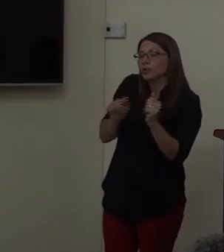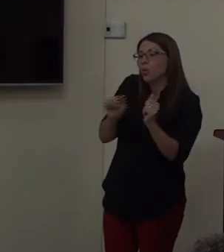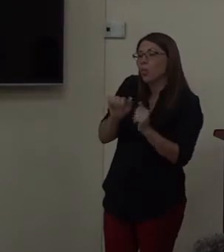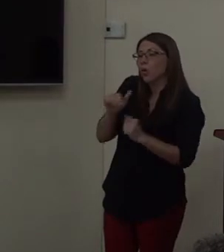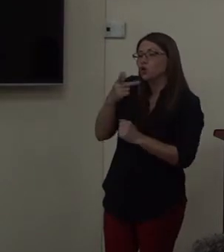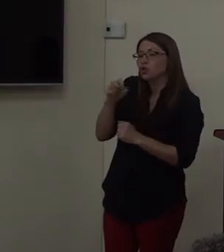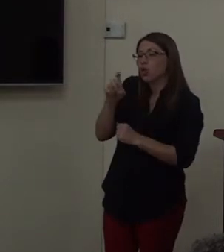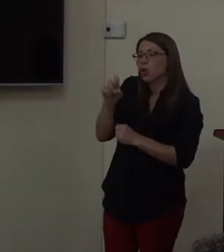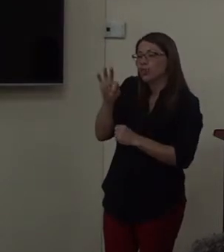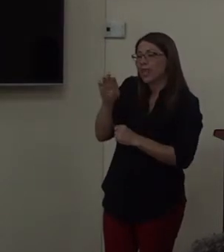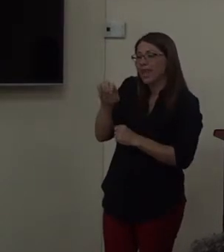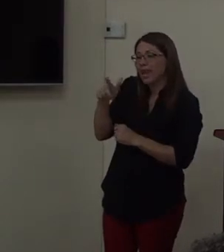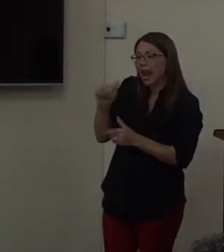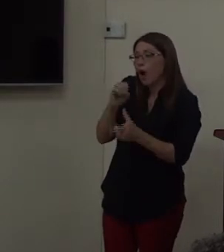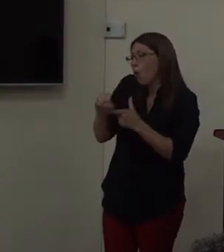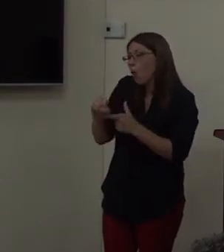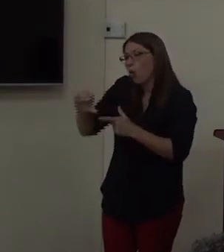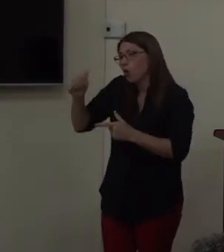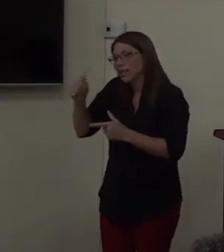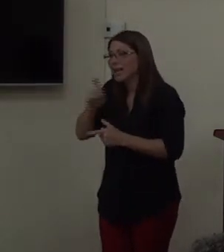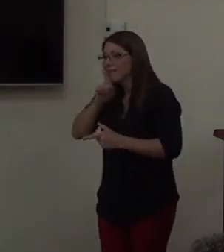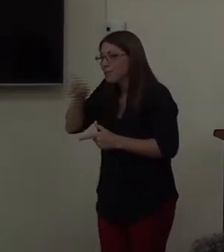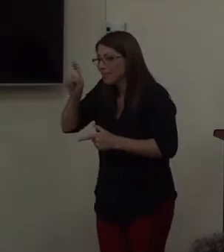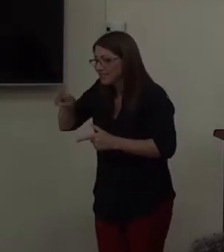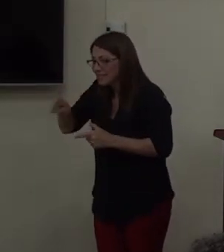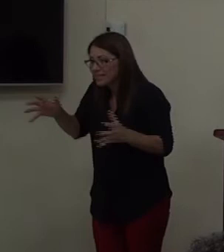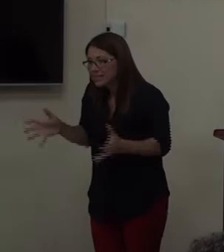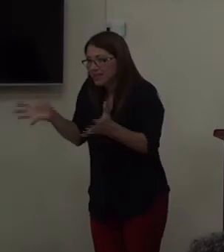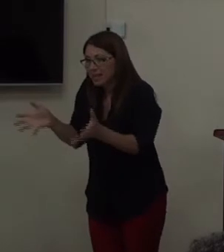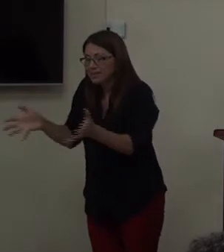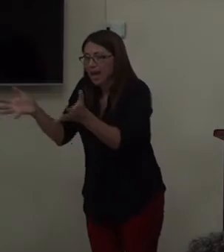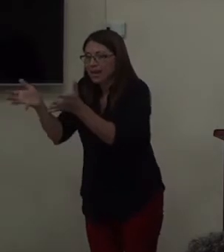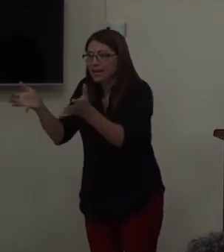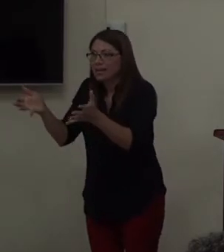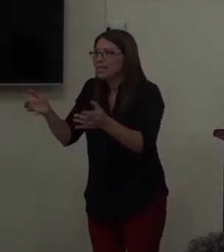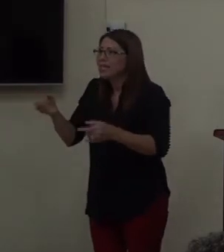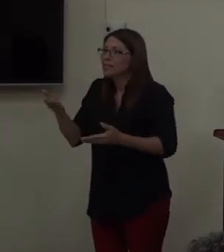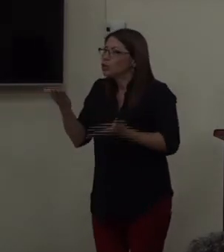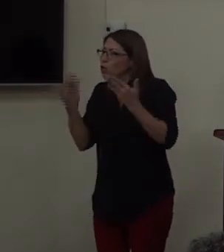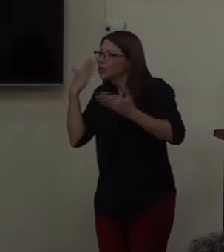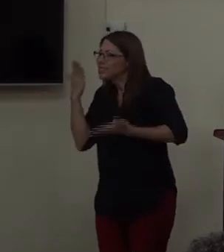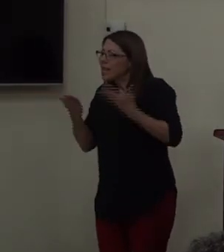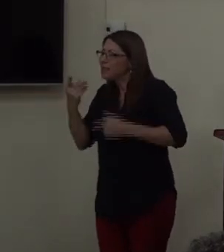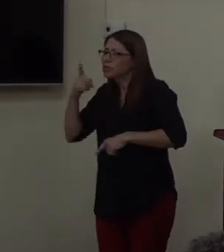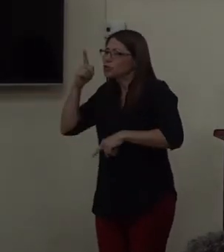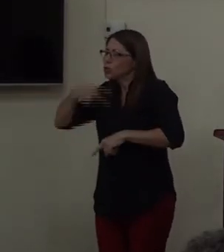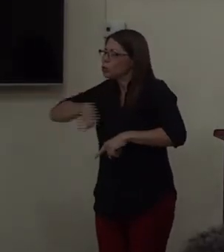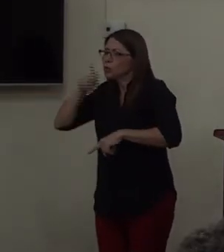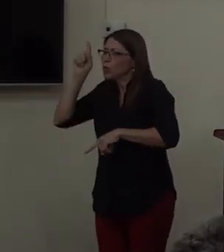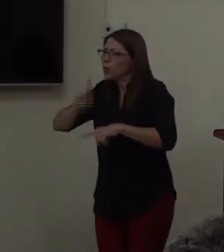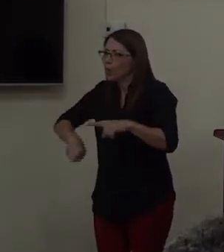etcétera, no sé, realmente revitalizar, no se podría llegar a la norma original, digamos. Entonces,